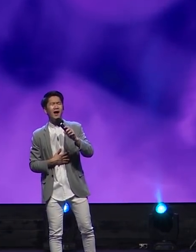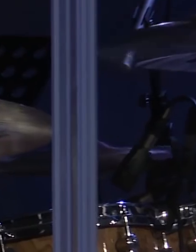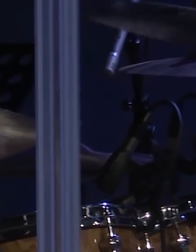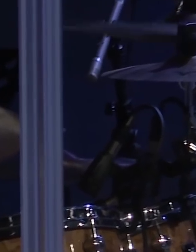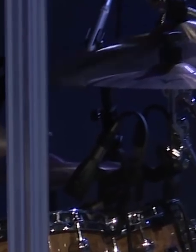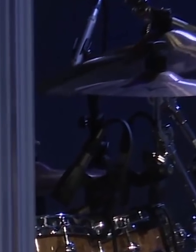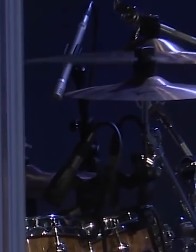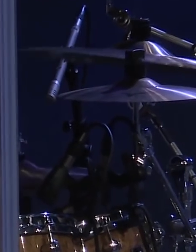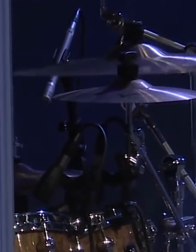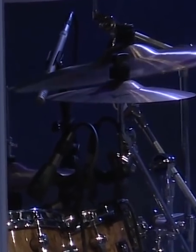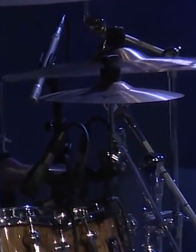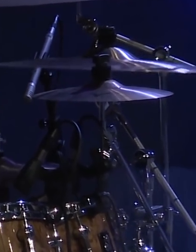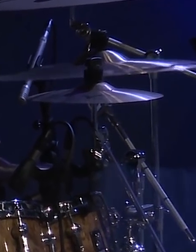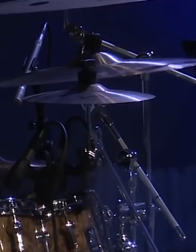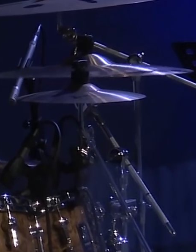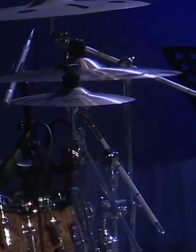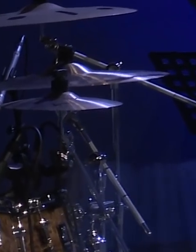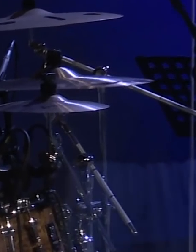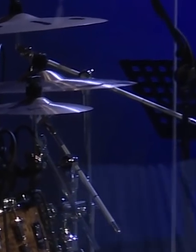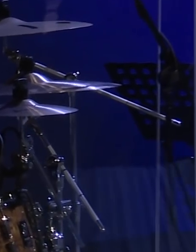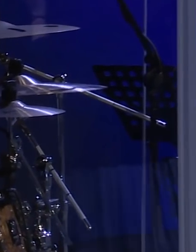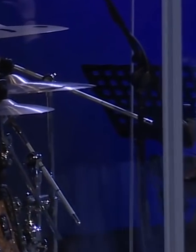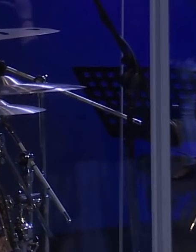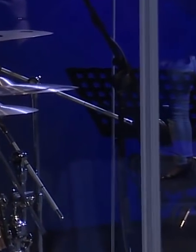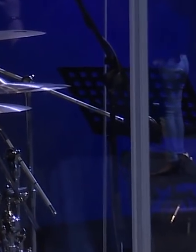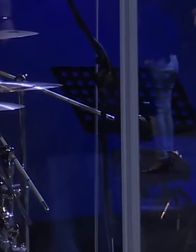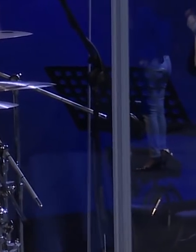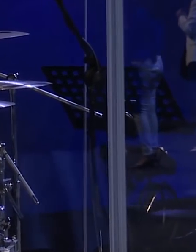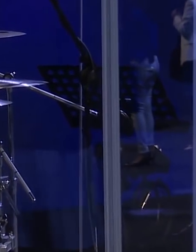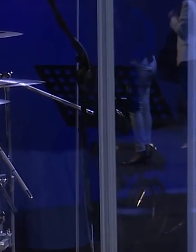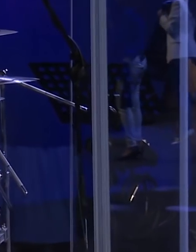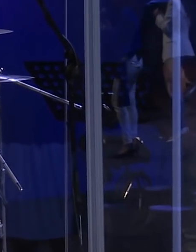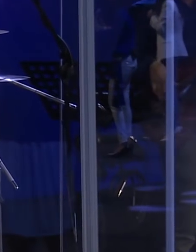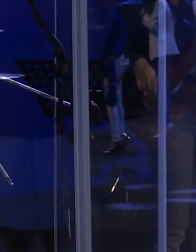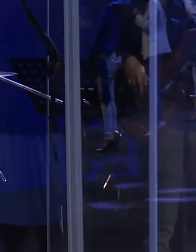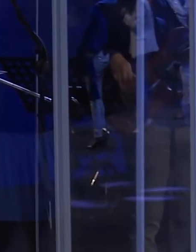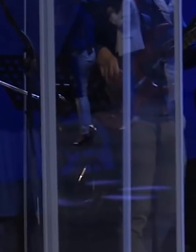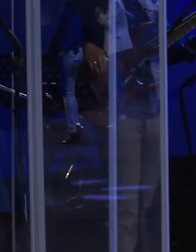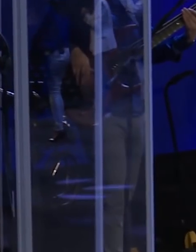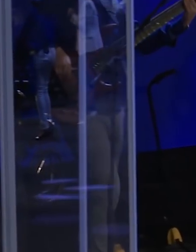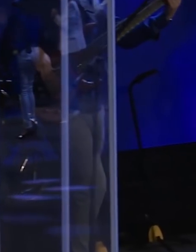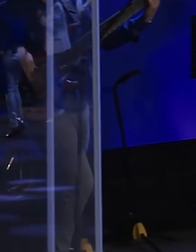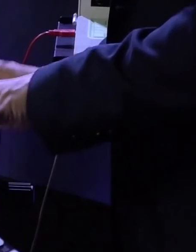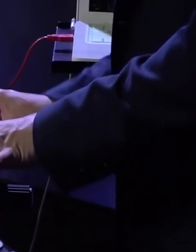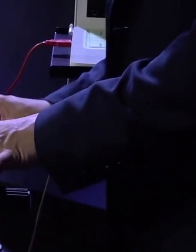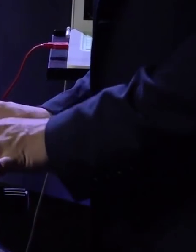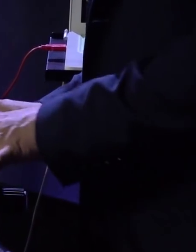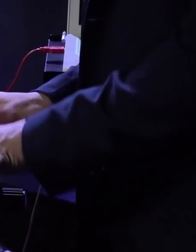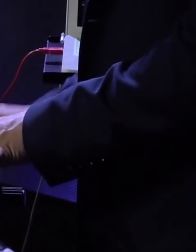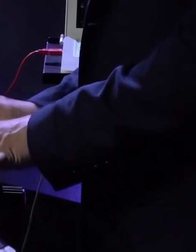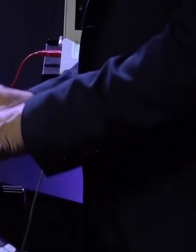Mengalir kuasa dari tempat maha tinggi, dari tempat maha